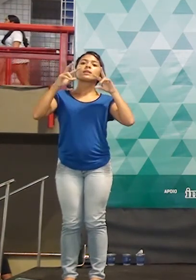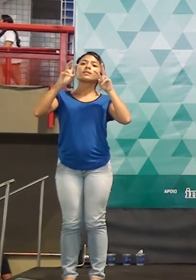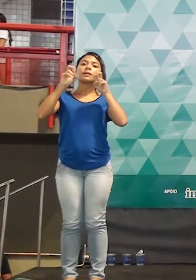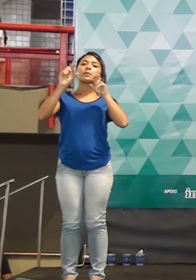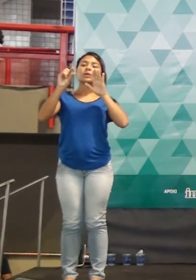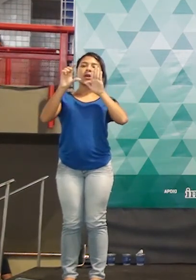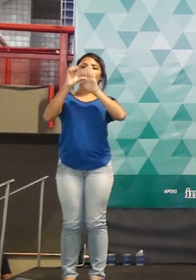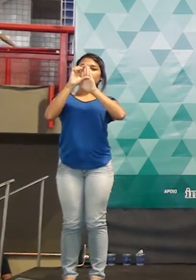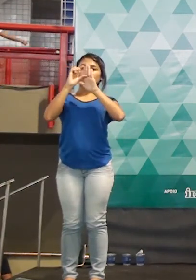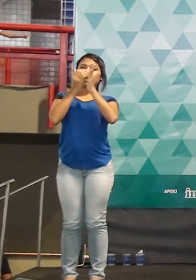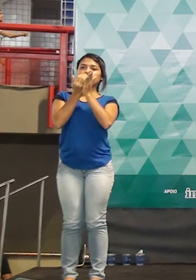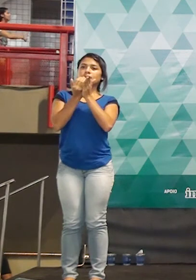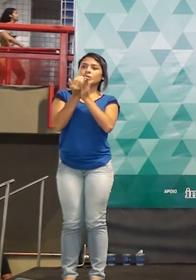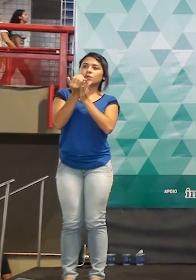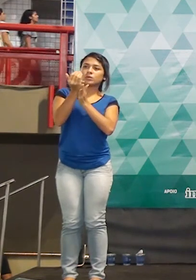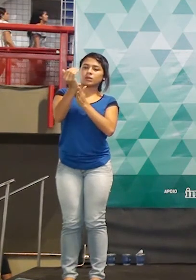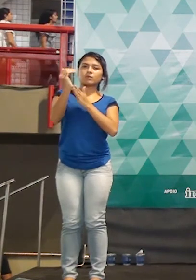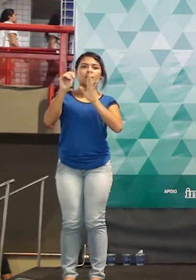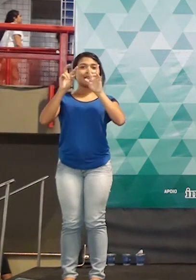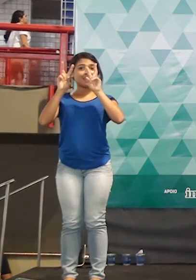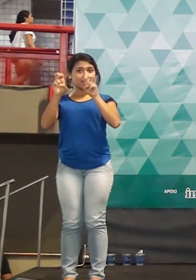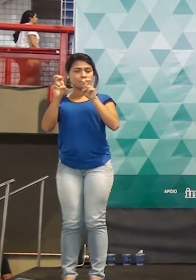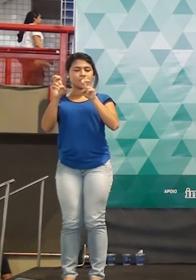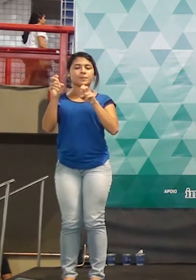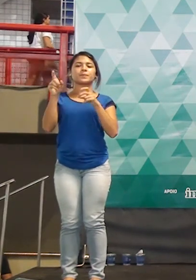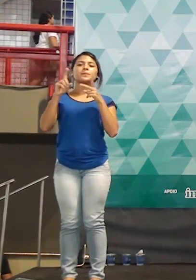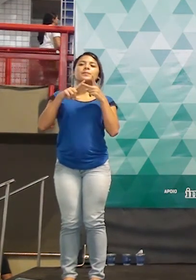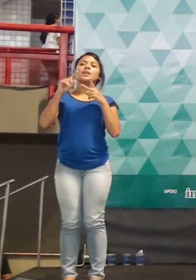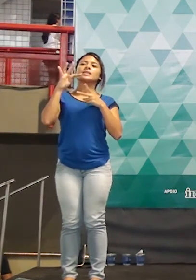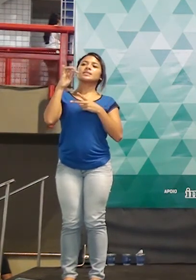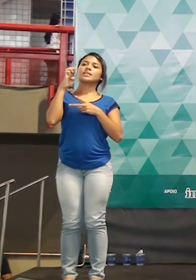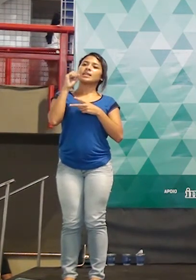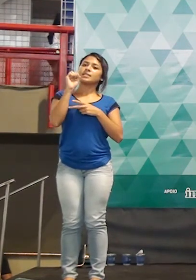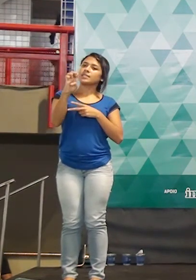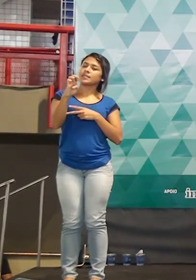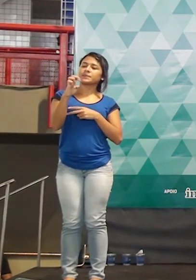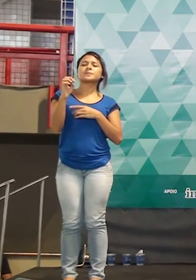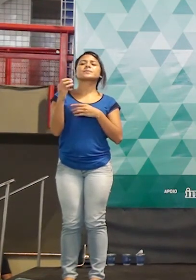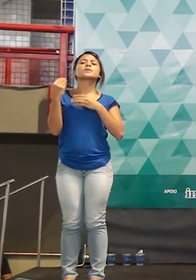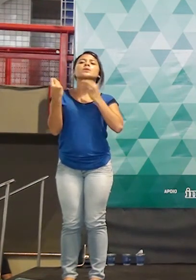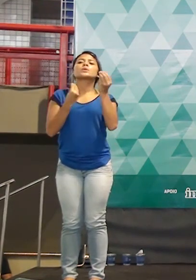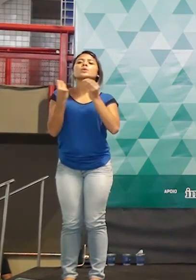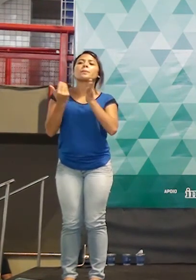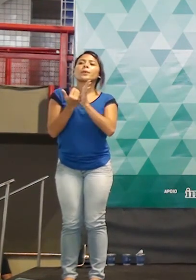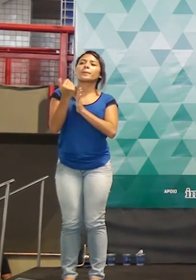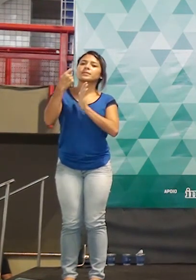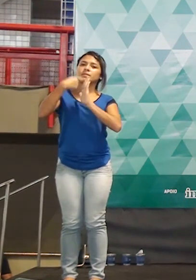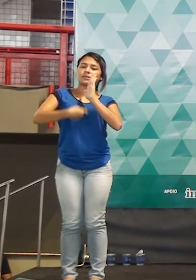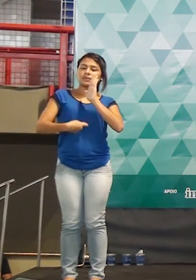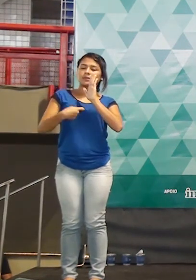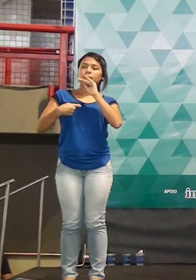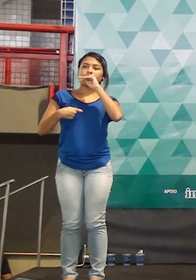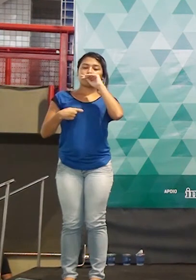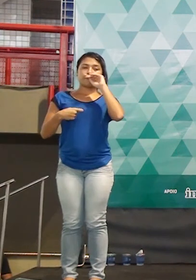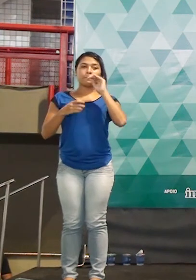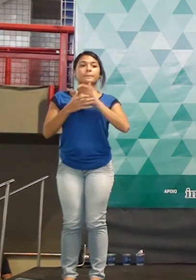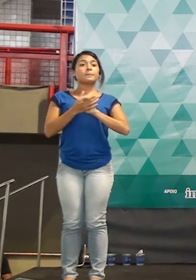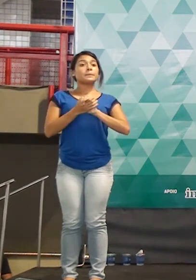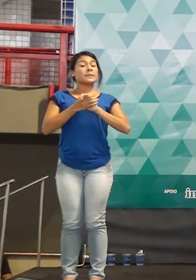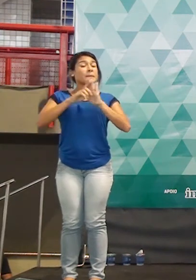do tema e da tese. Professora, como é que eu começo a redação? Primeiro